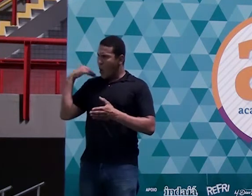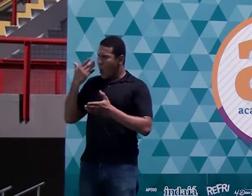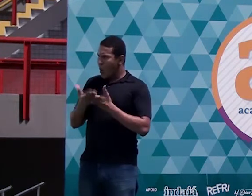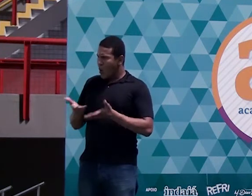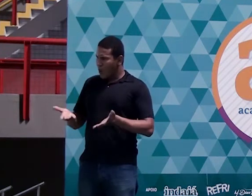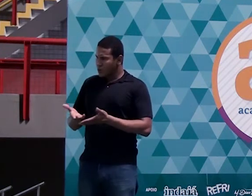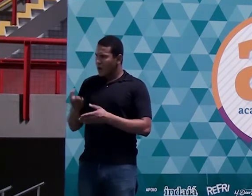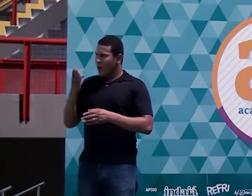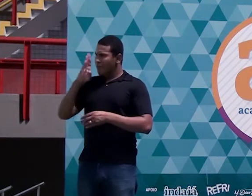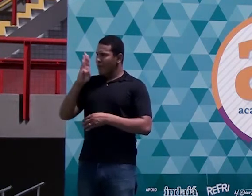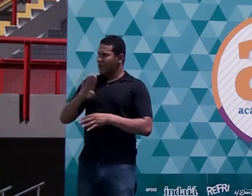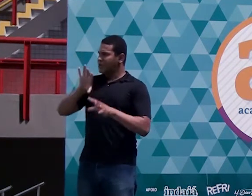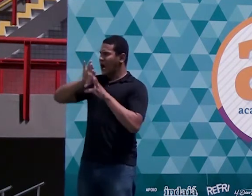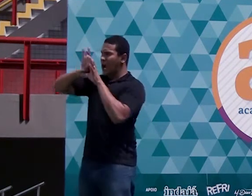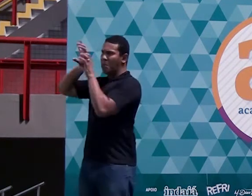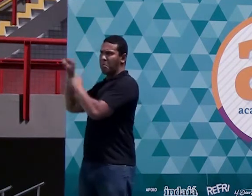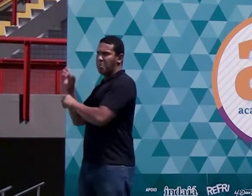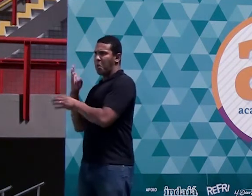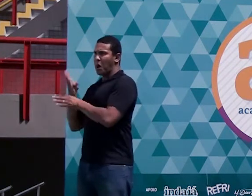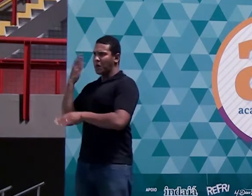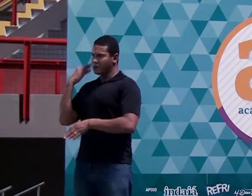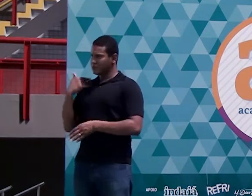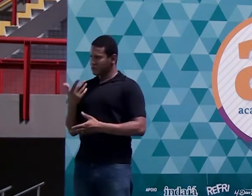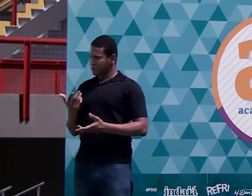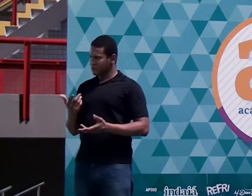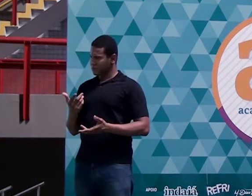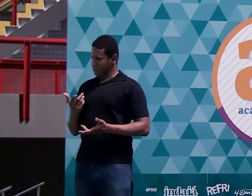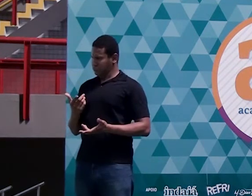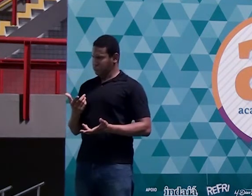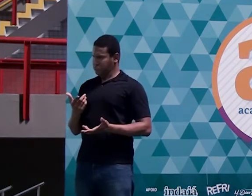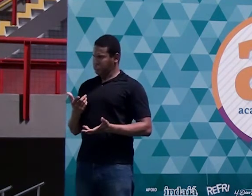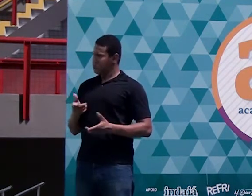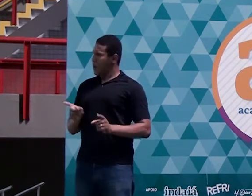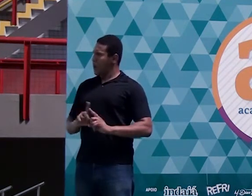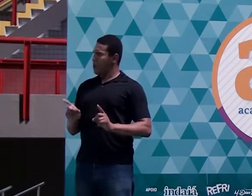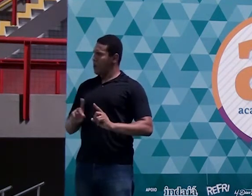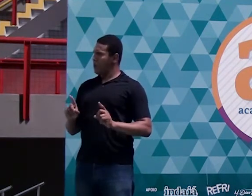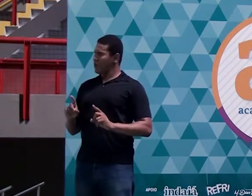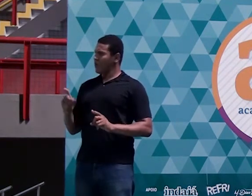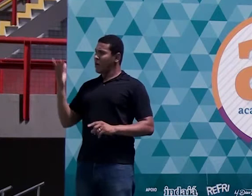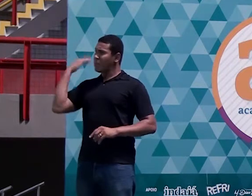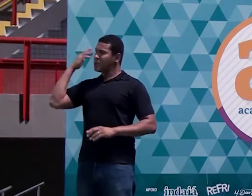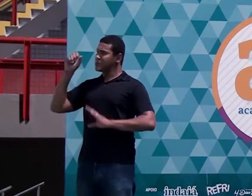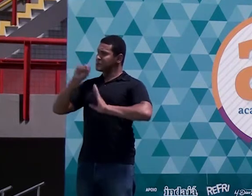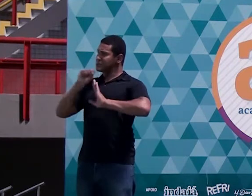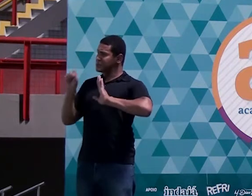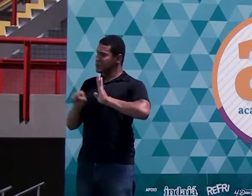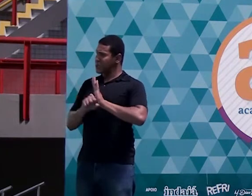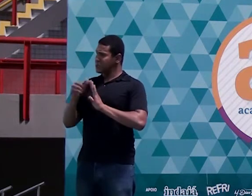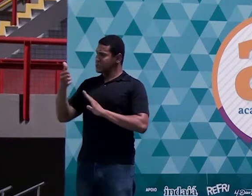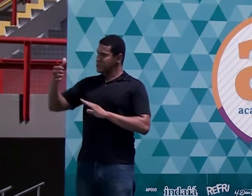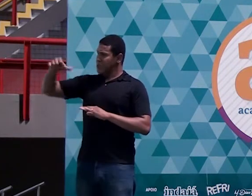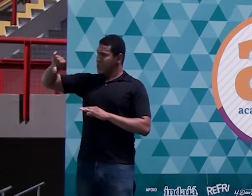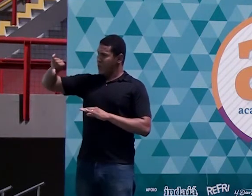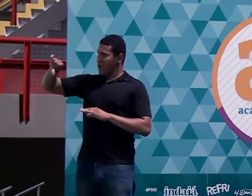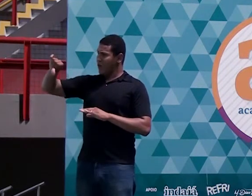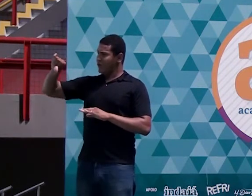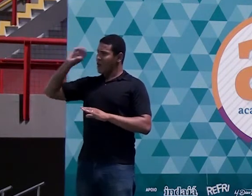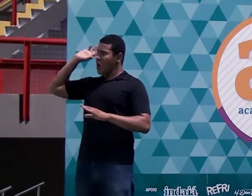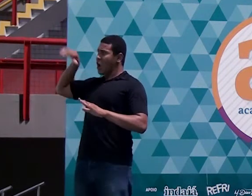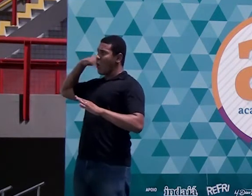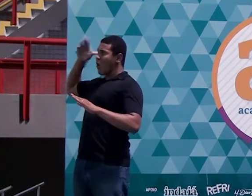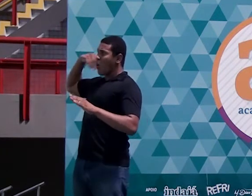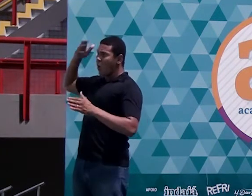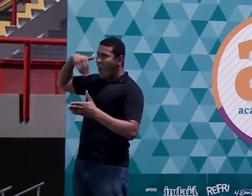Brasil destruiu o Paraguai na Guerra do Paraguai? Não. O que aconteceu no século XIX não molda o mundo da